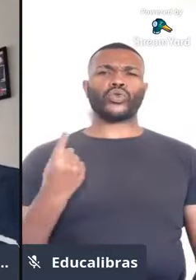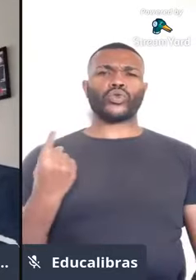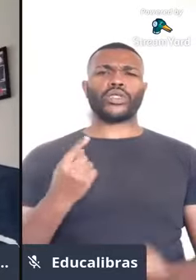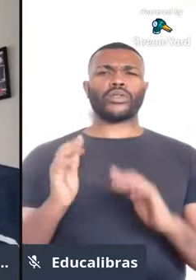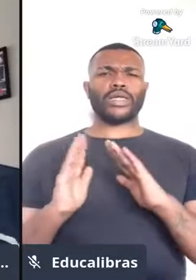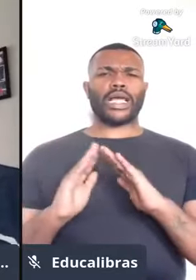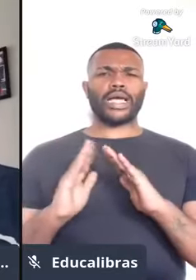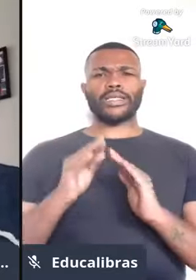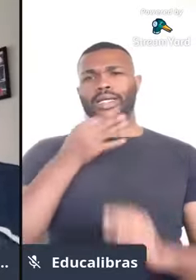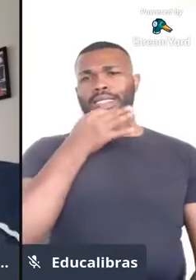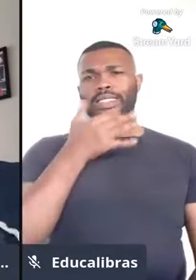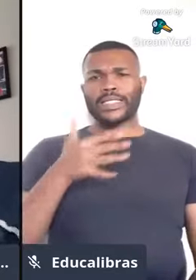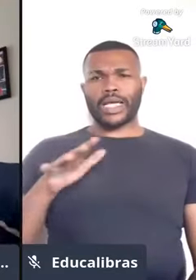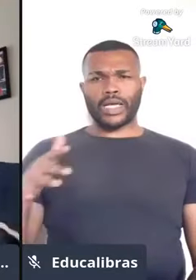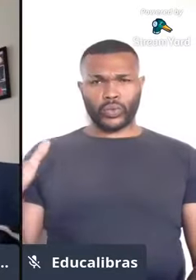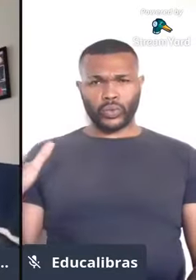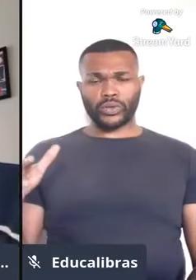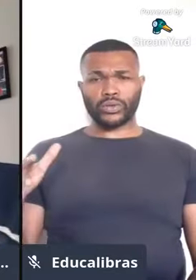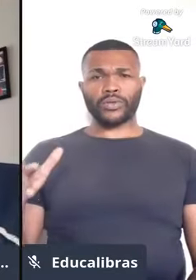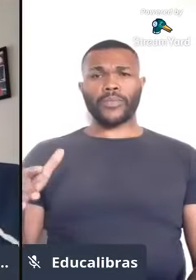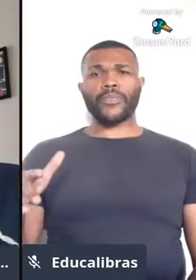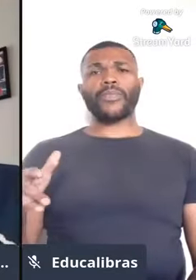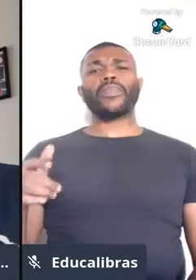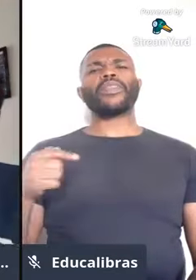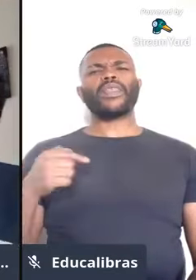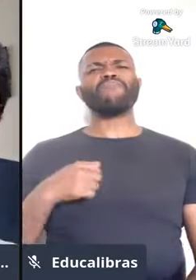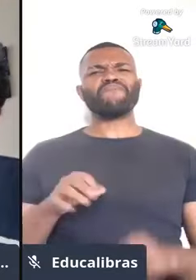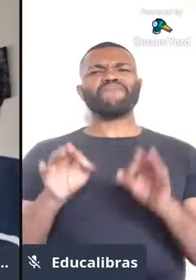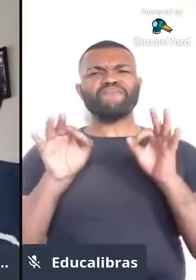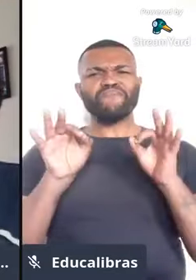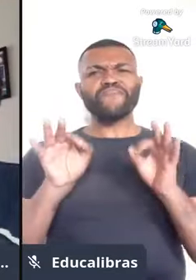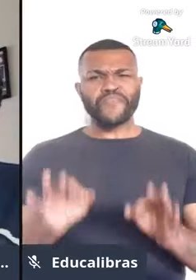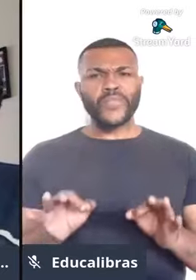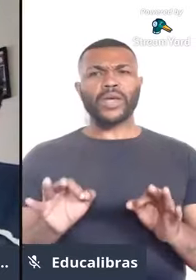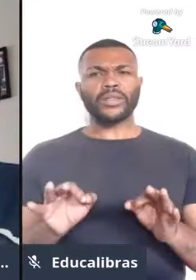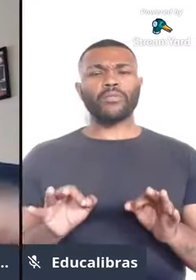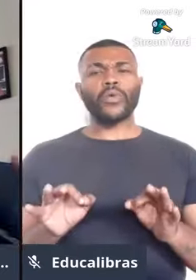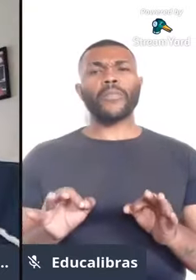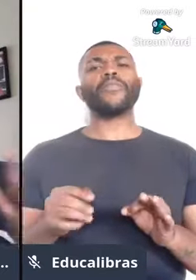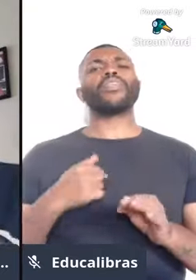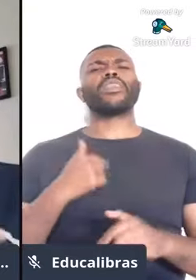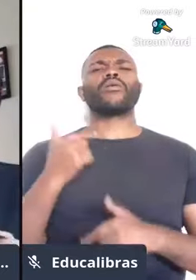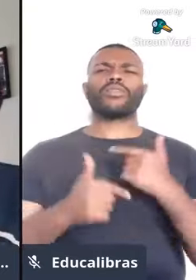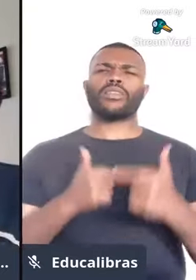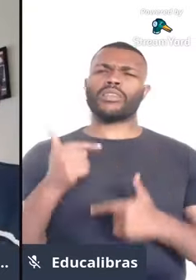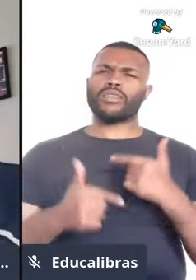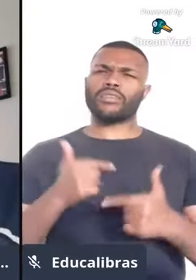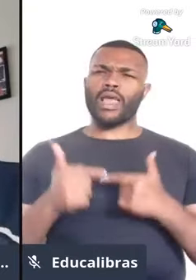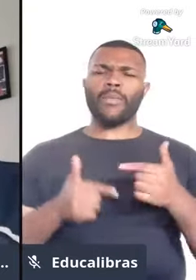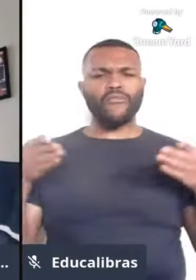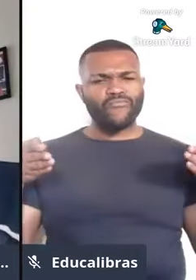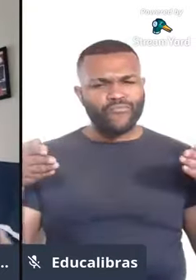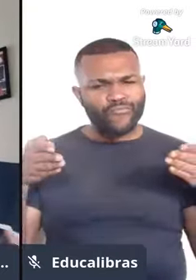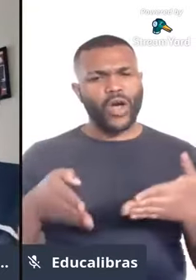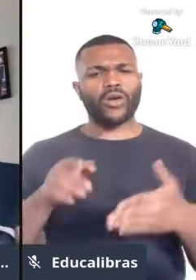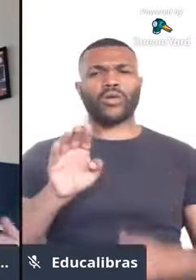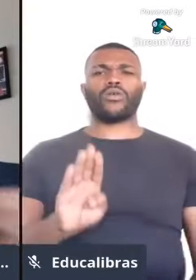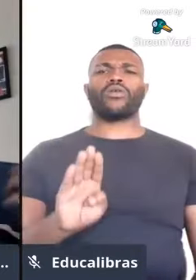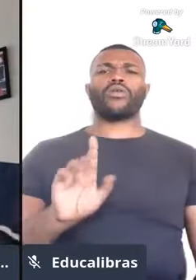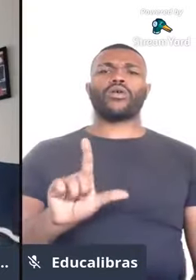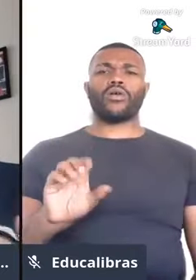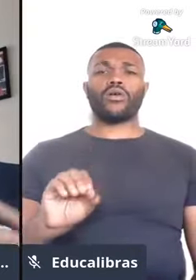Santos, em 2013, foi quando eu mergulhei definitivamente no trabalho específico do blog. E aí foi a